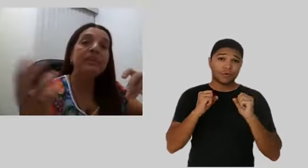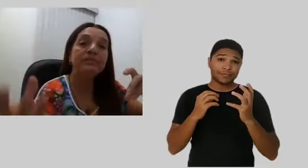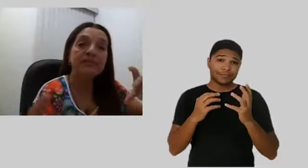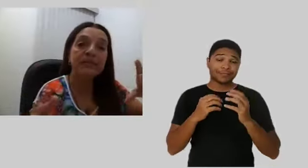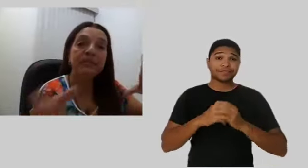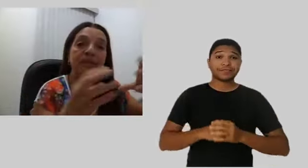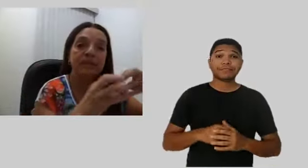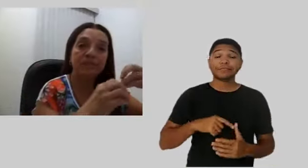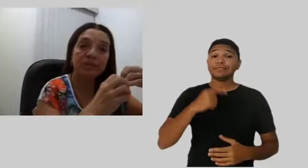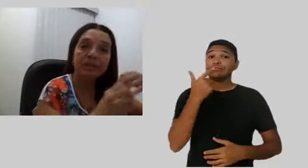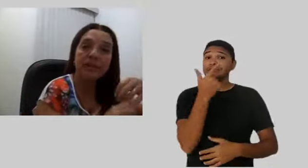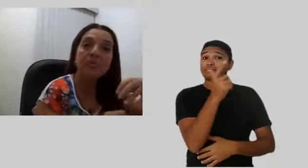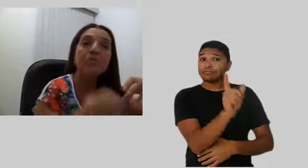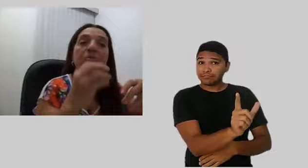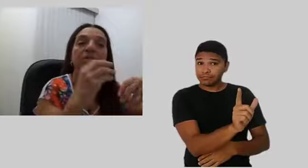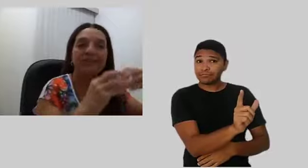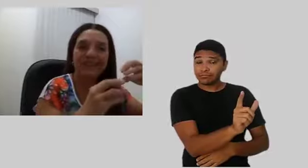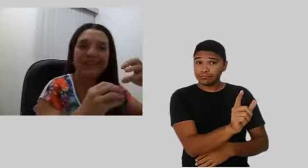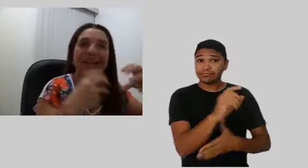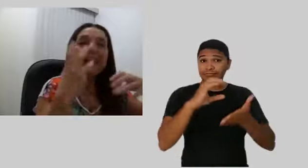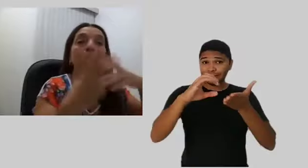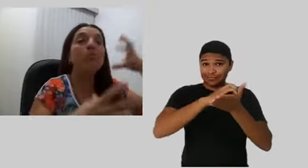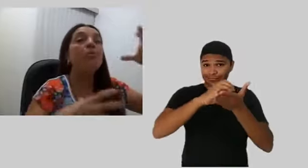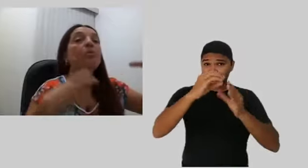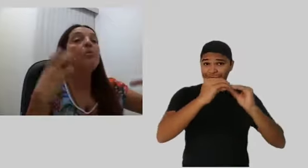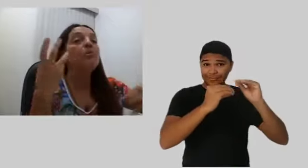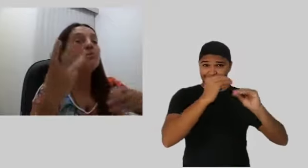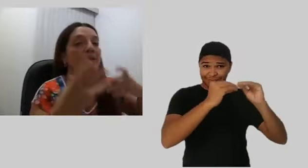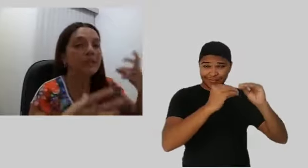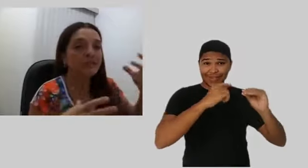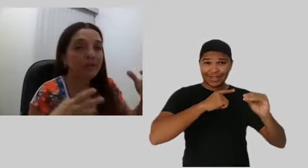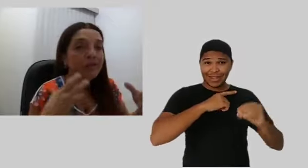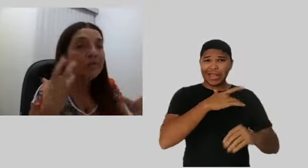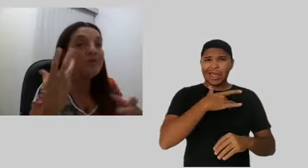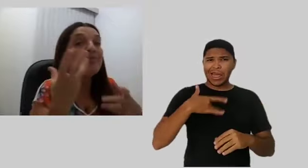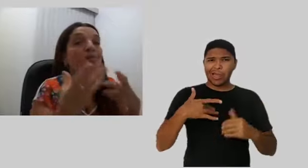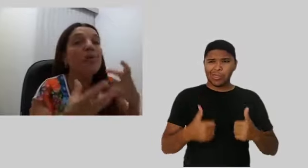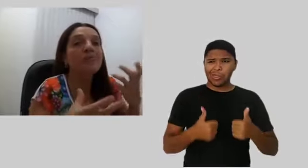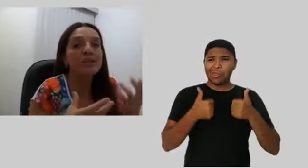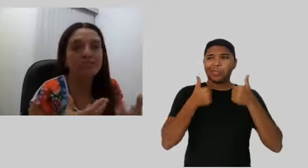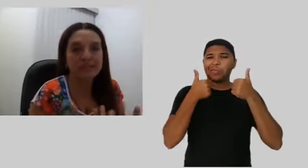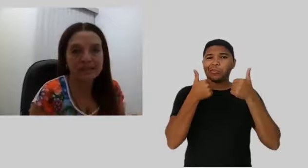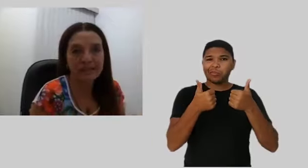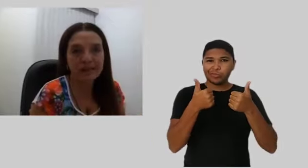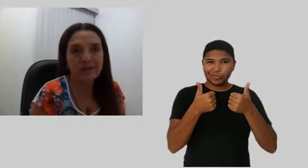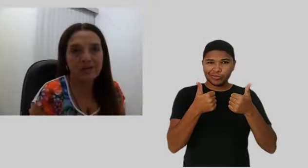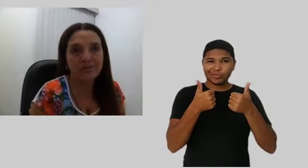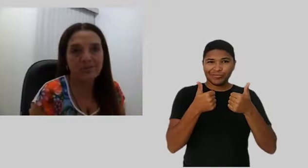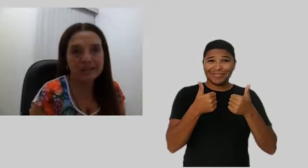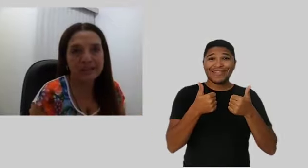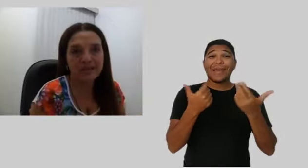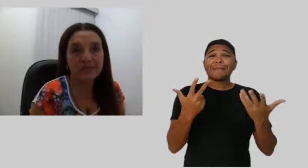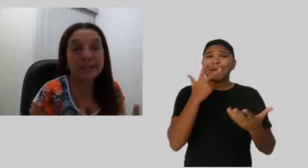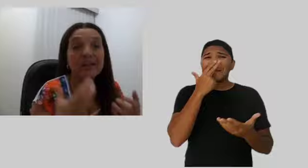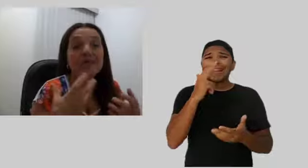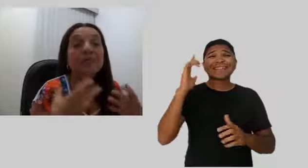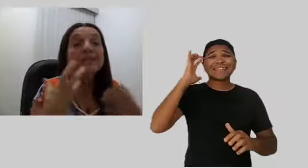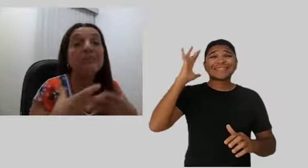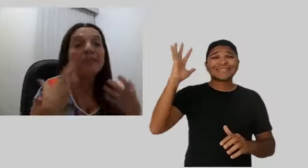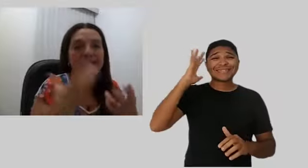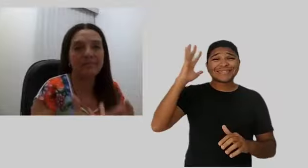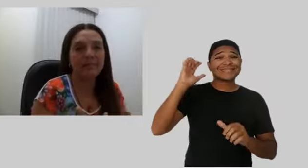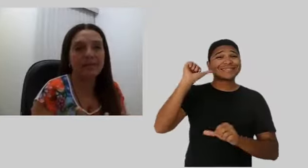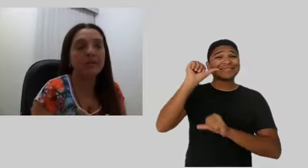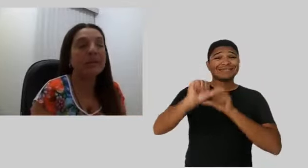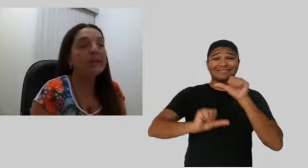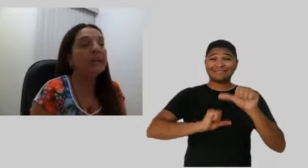apesar de trazer benefícios em termos de saúde, tá vendo? É um outro elemento, é outra forma de pensar o conceito, pensar